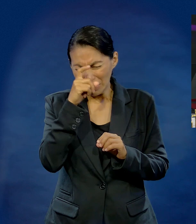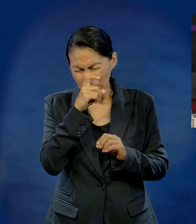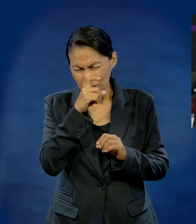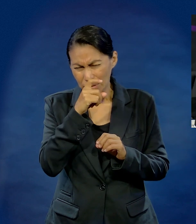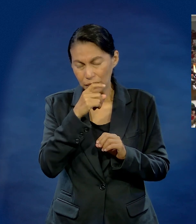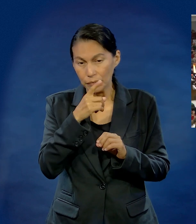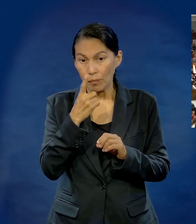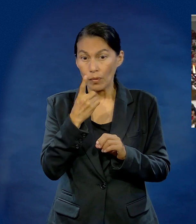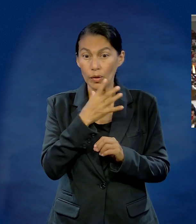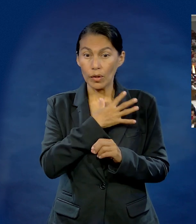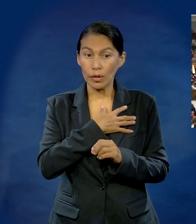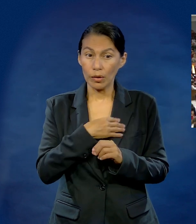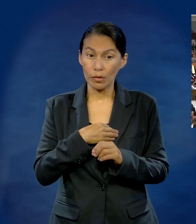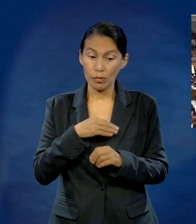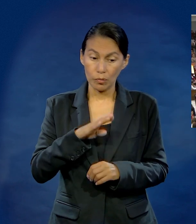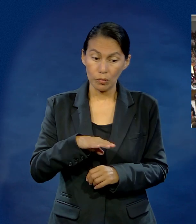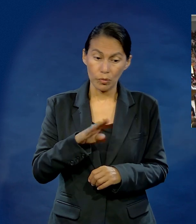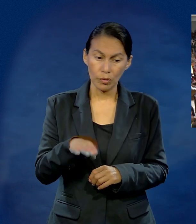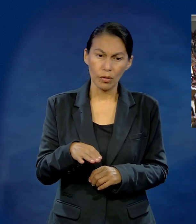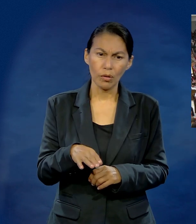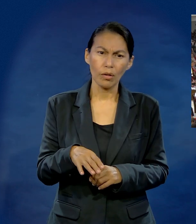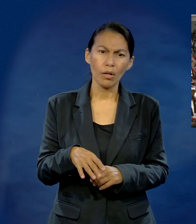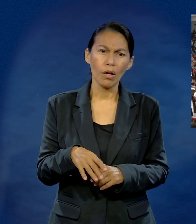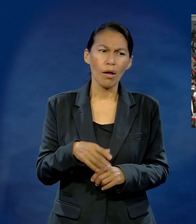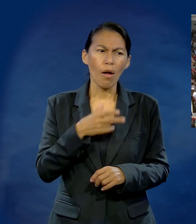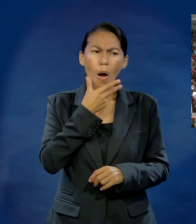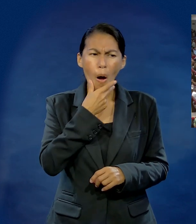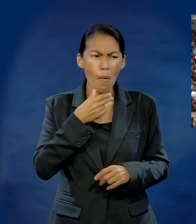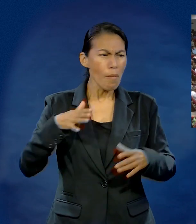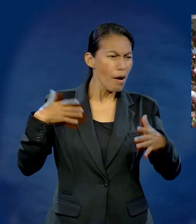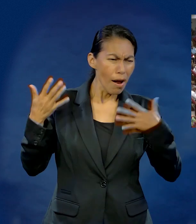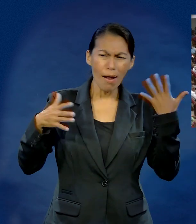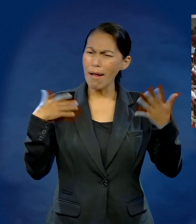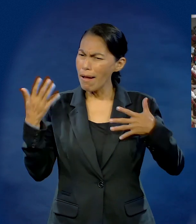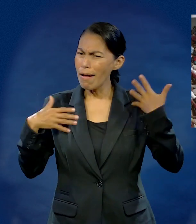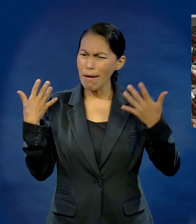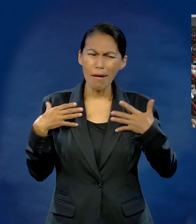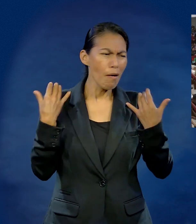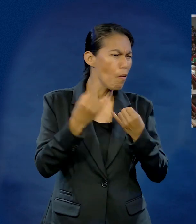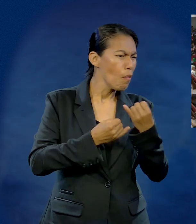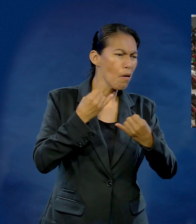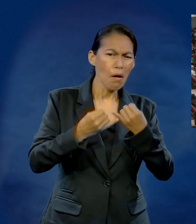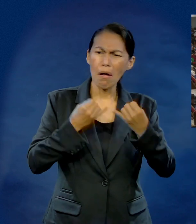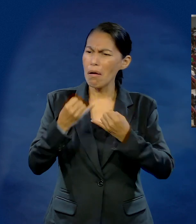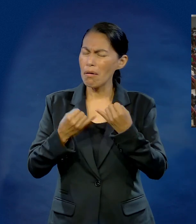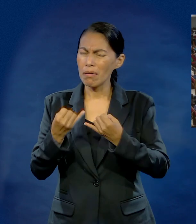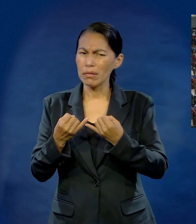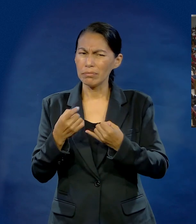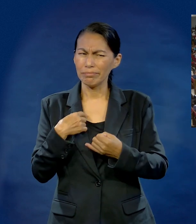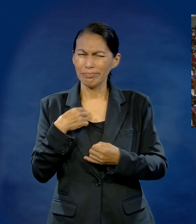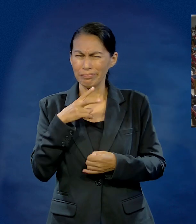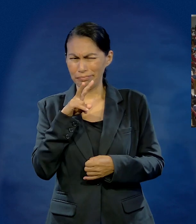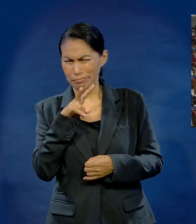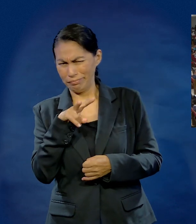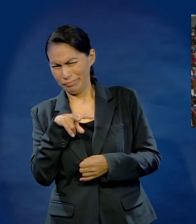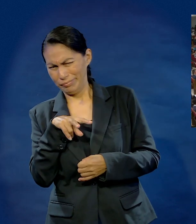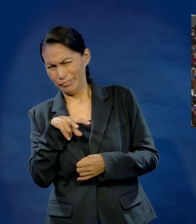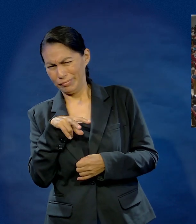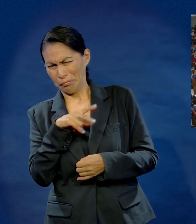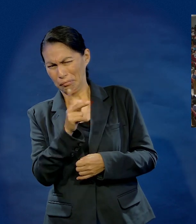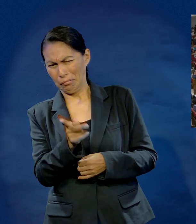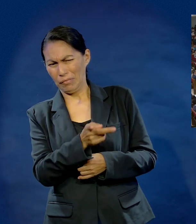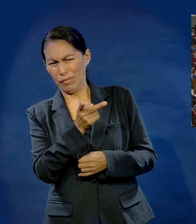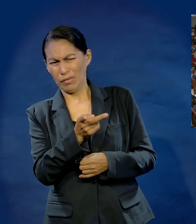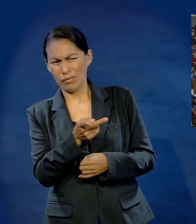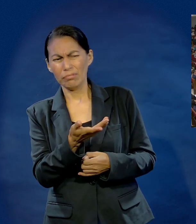pedí permiso para hablar de esto, pero es un caballero que ha pasado por momentos muy duros, incluido la pérdida de un hijo. Y un día yo